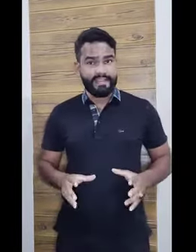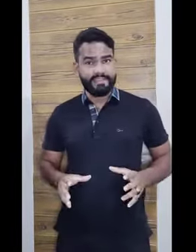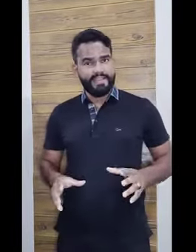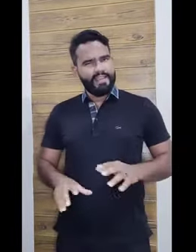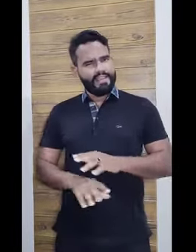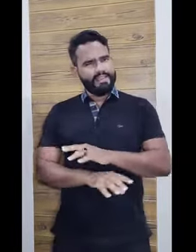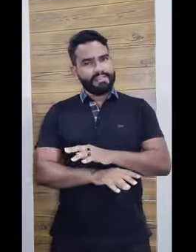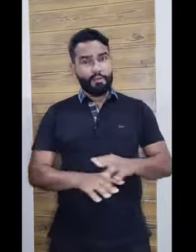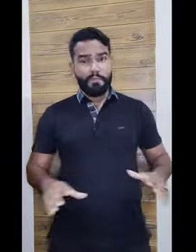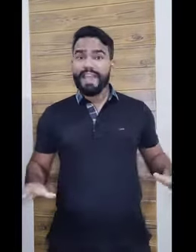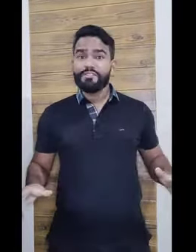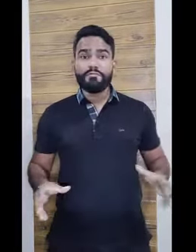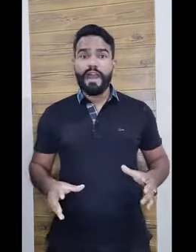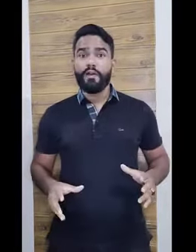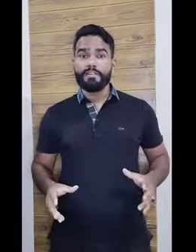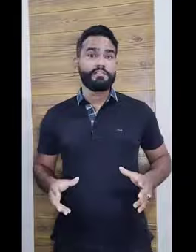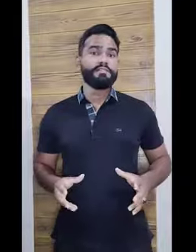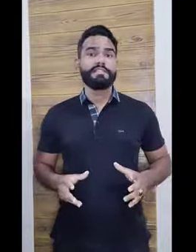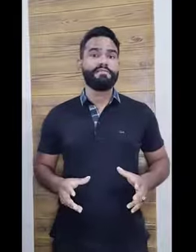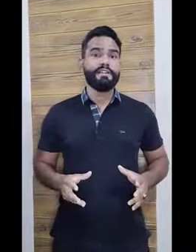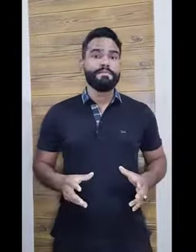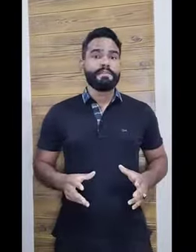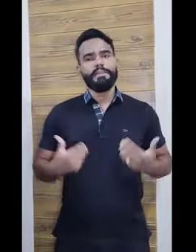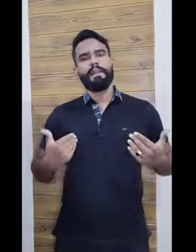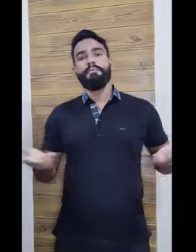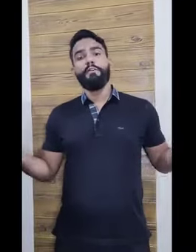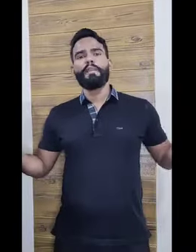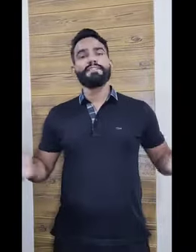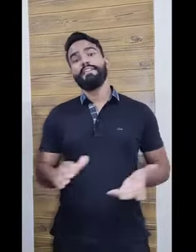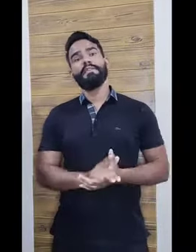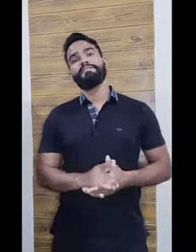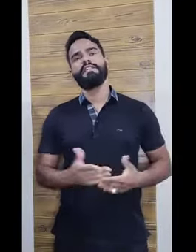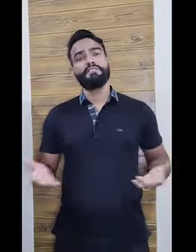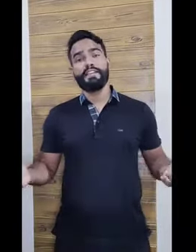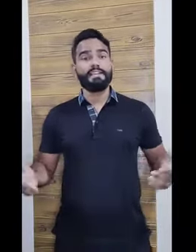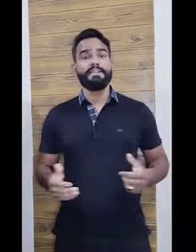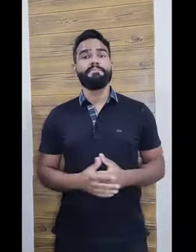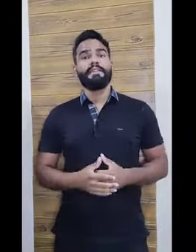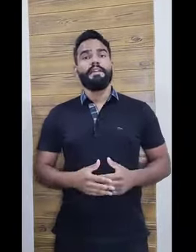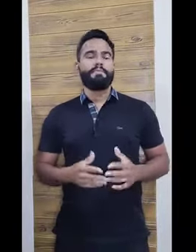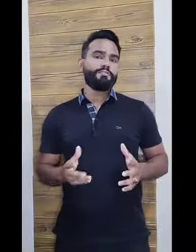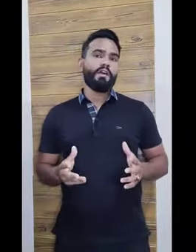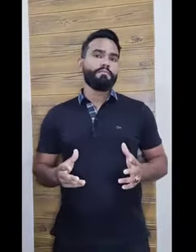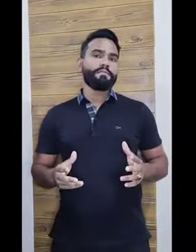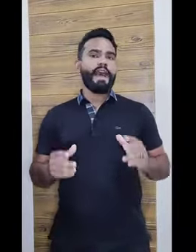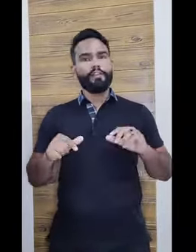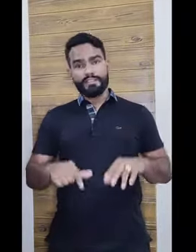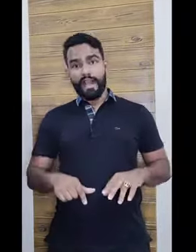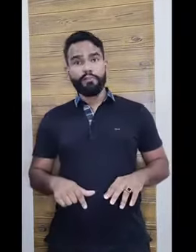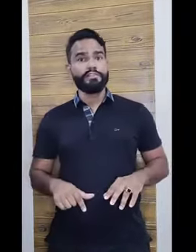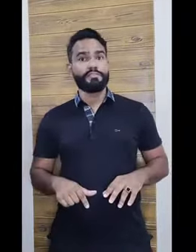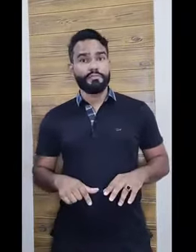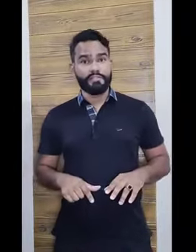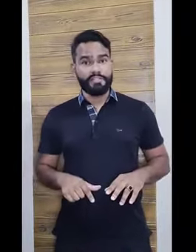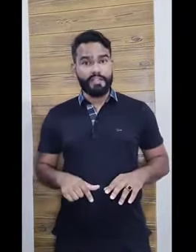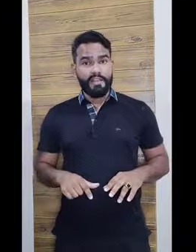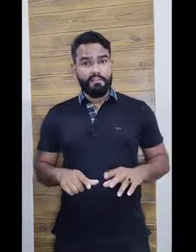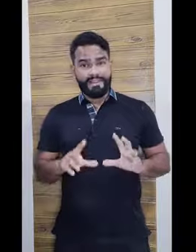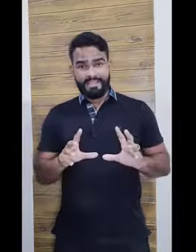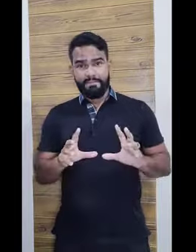Sinais. Essa é mais uma aula exclusiva e para mim é um prazer imenso ter você aqui. Pessoal, a nossa aula de hoje vai ser para